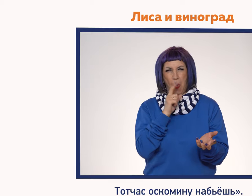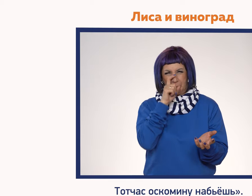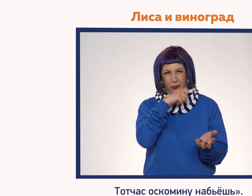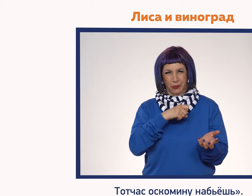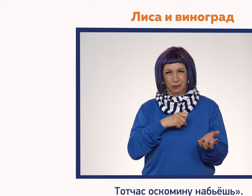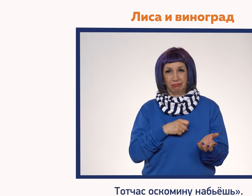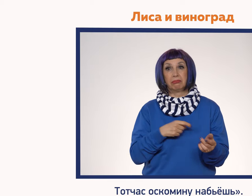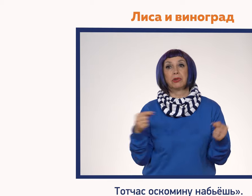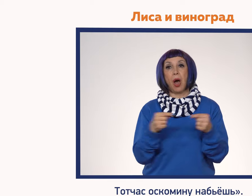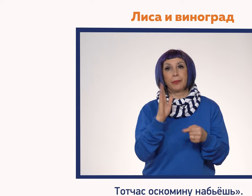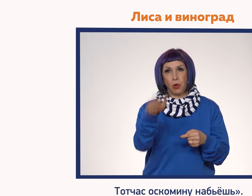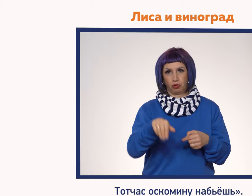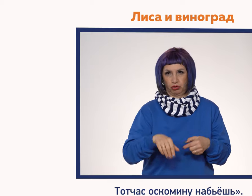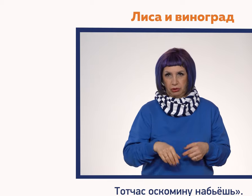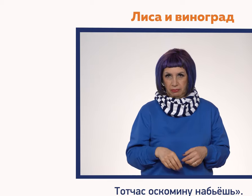оскомину набьешь.